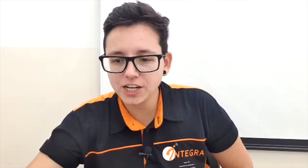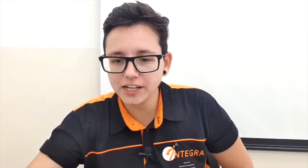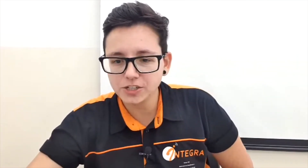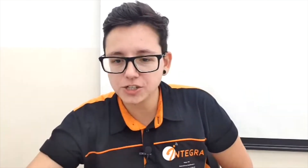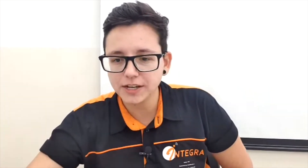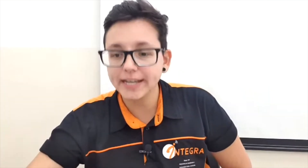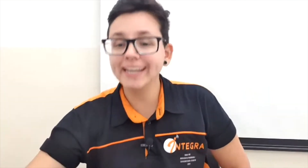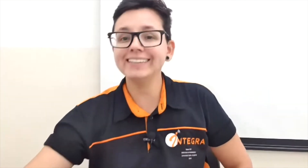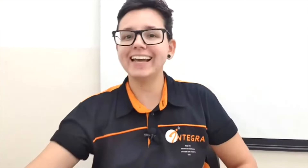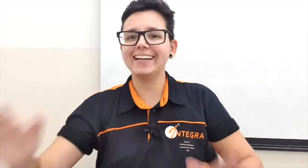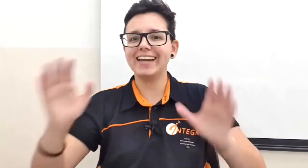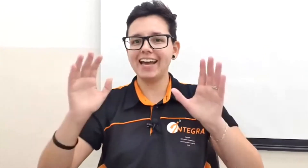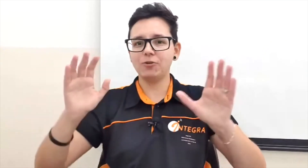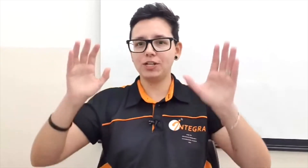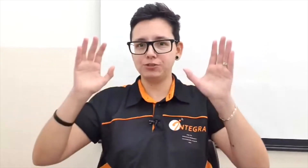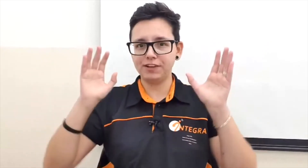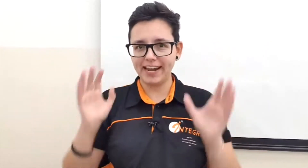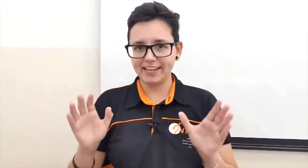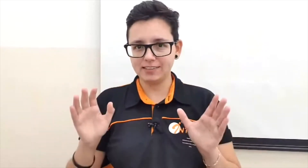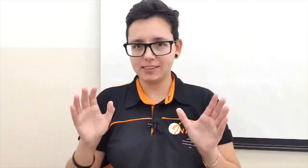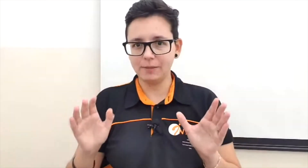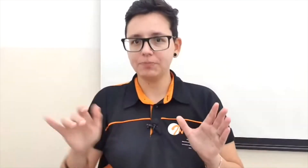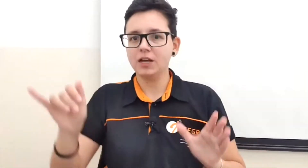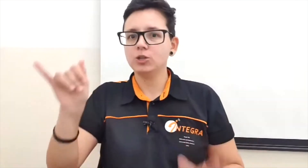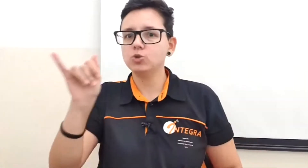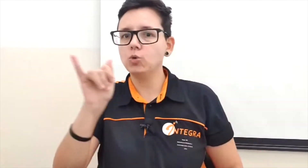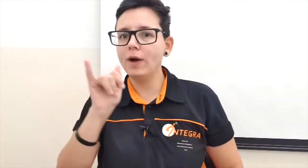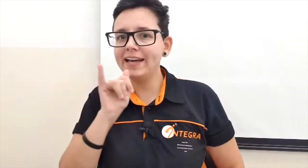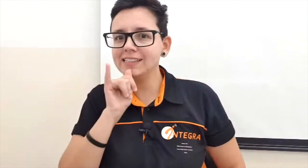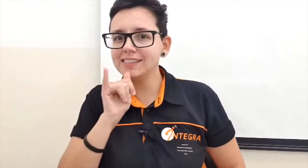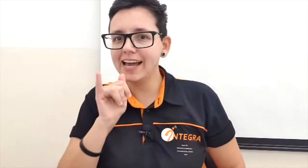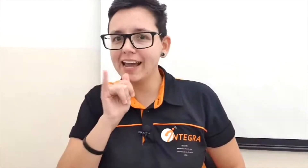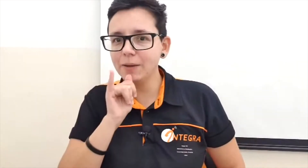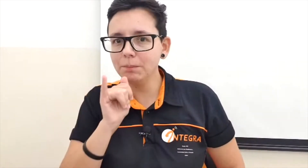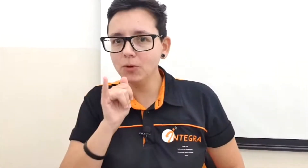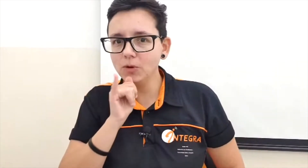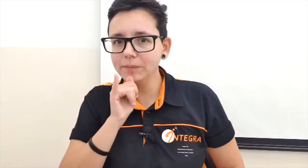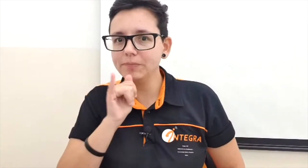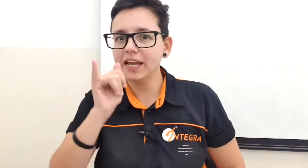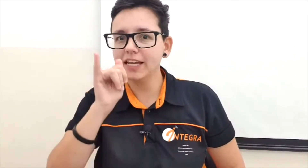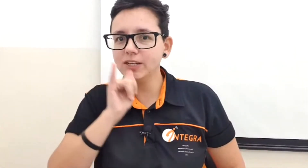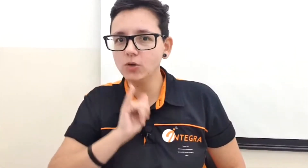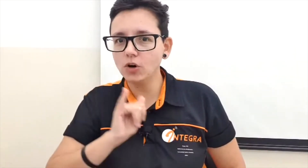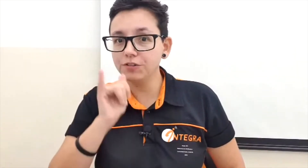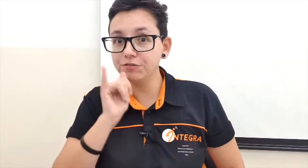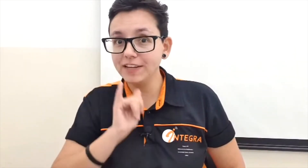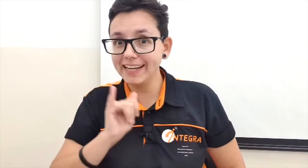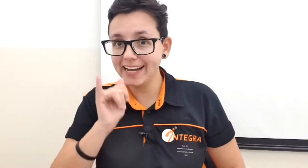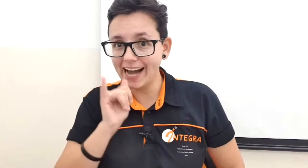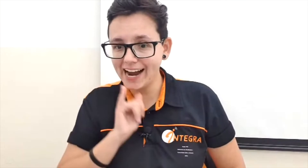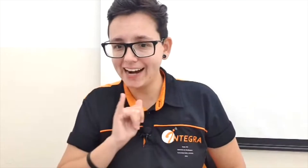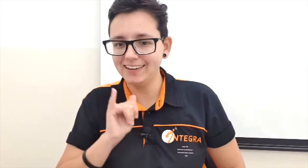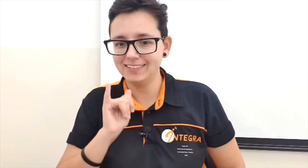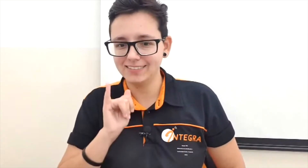gente. Entenderam a diferença do exemplo e do ficar,